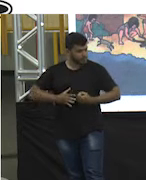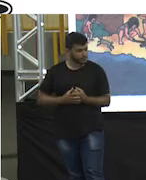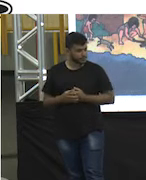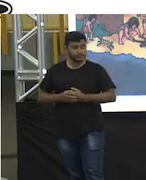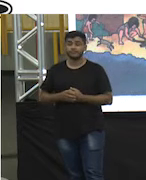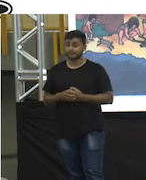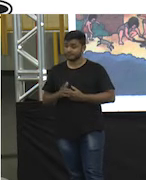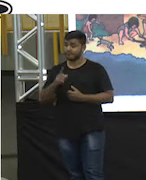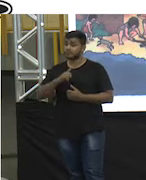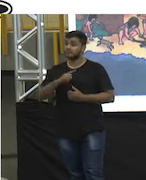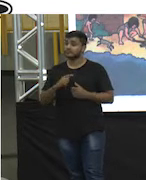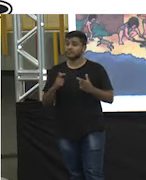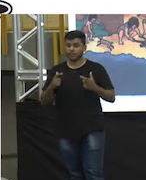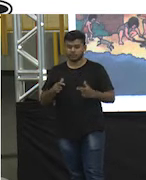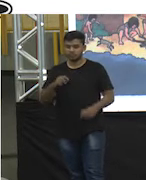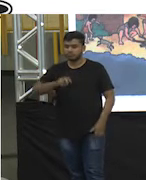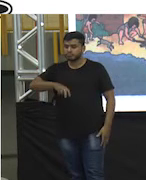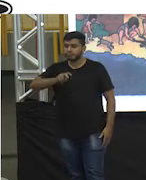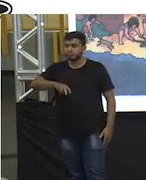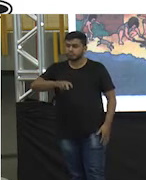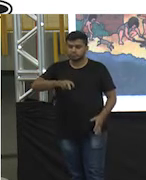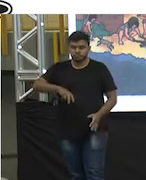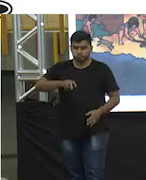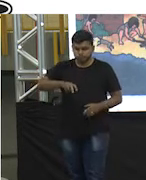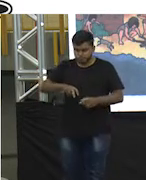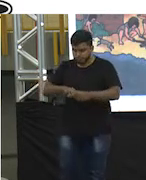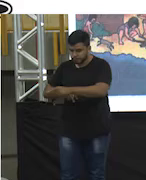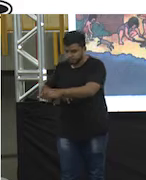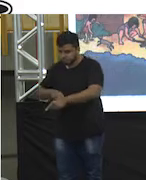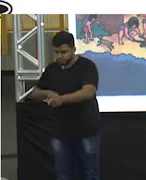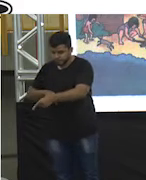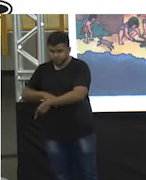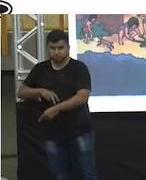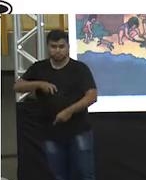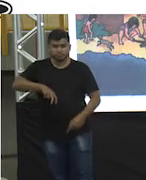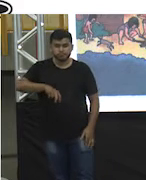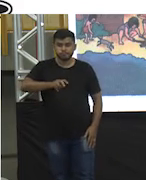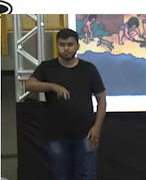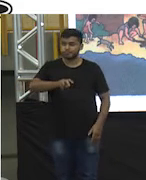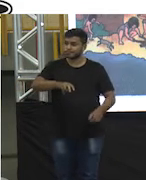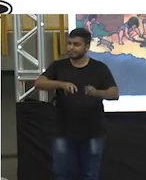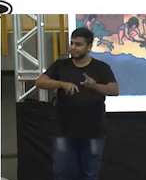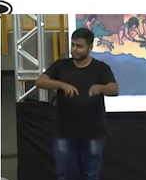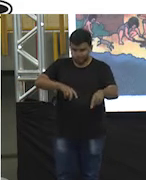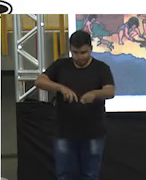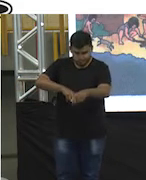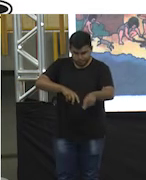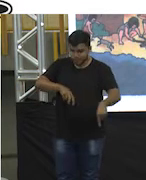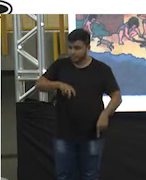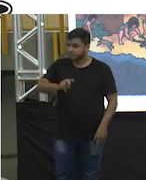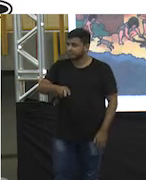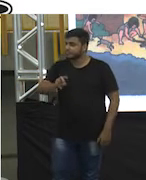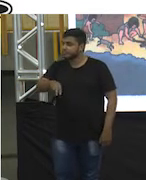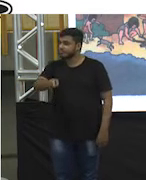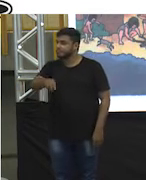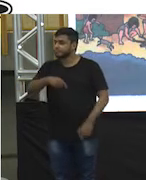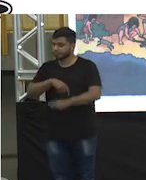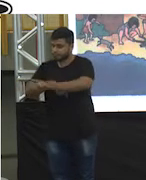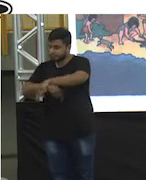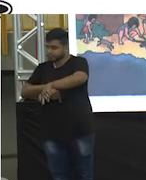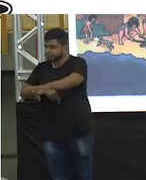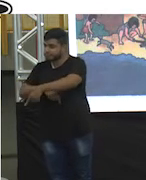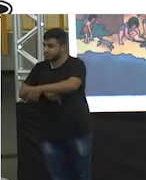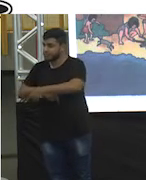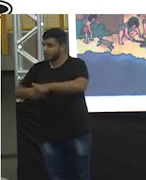ou demarcando o caminho que eles faziam. Ou seja, na pré-história já existia toda